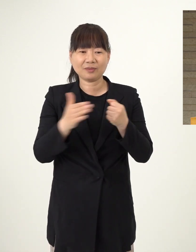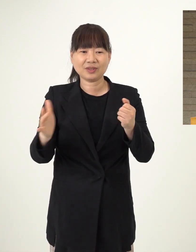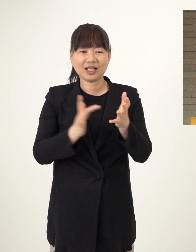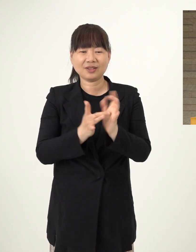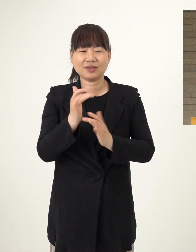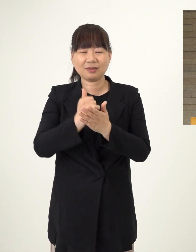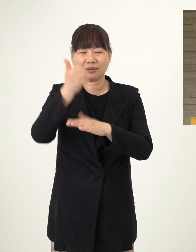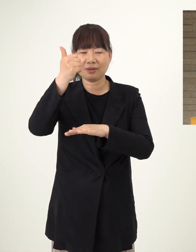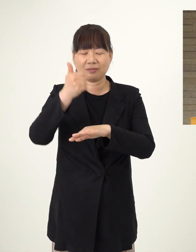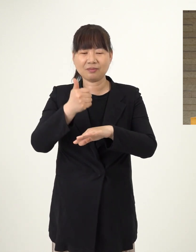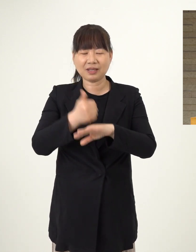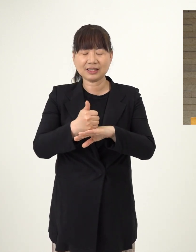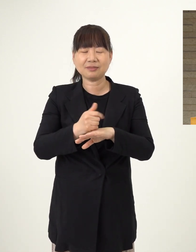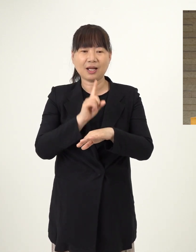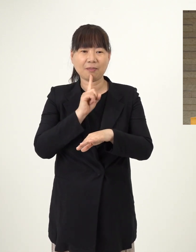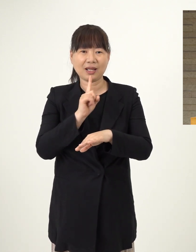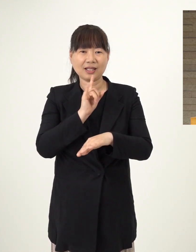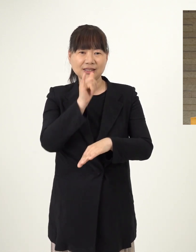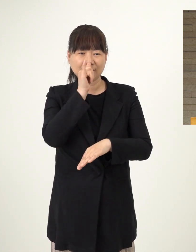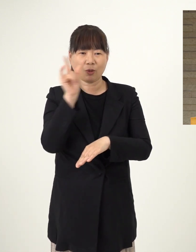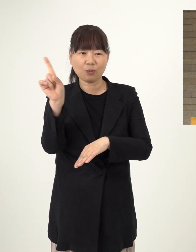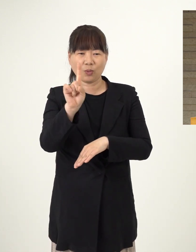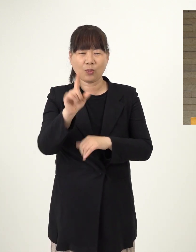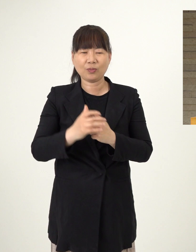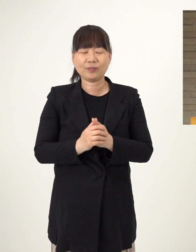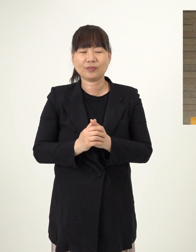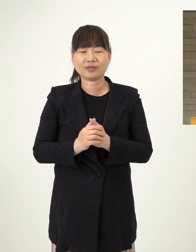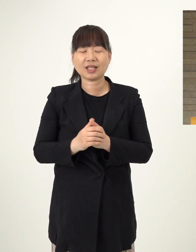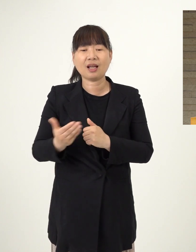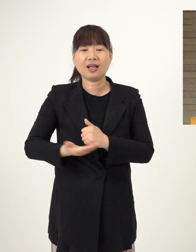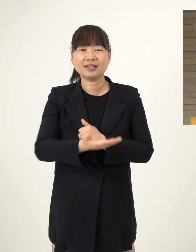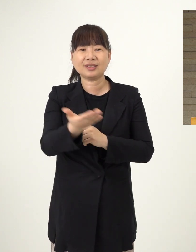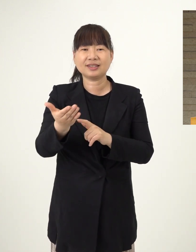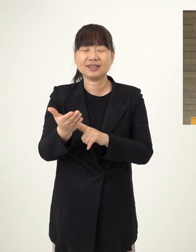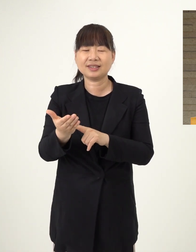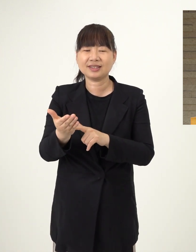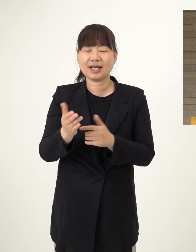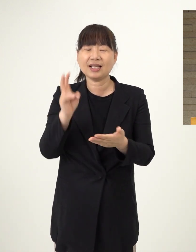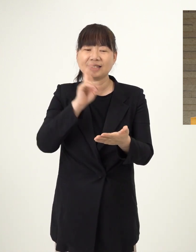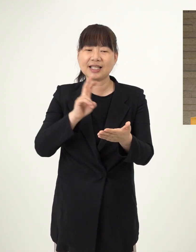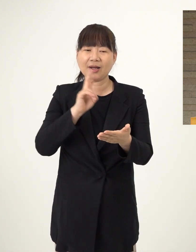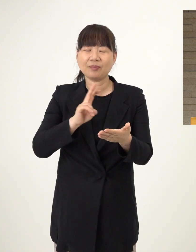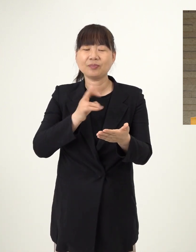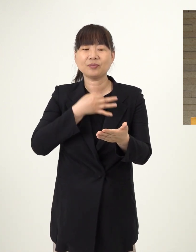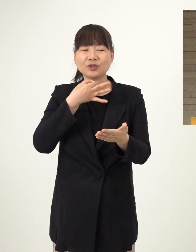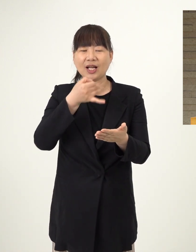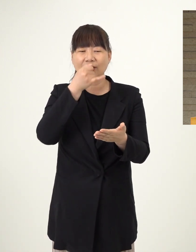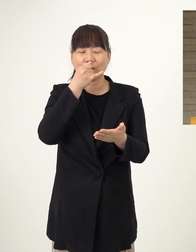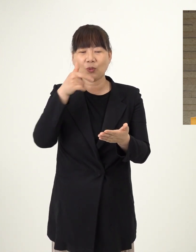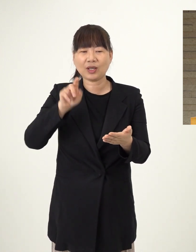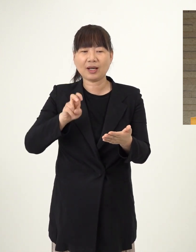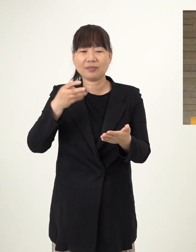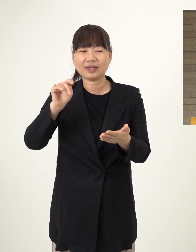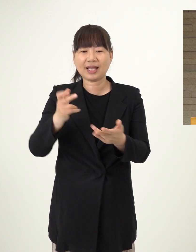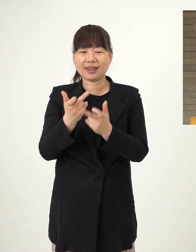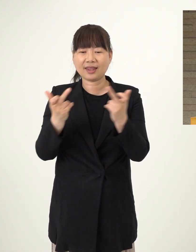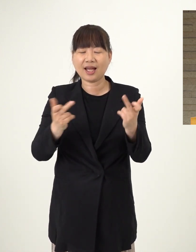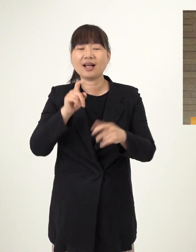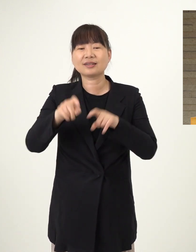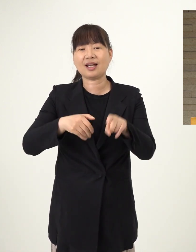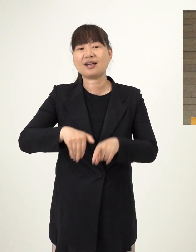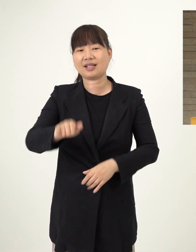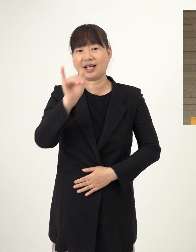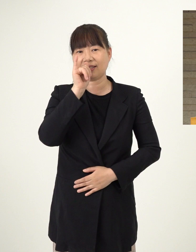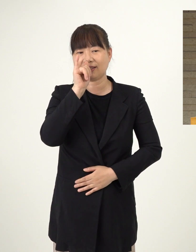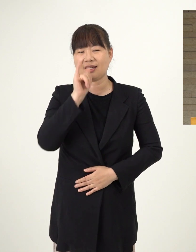예수님이 마지막 절을 어떻게 맺고 있습니까? 이에 그들이 찬미하고 감람산으로